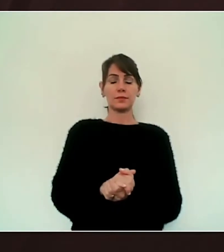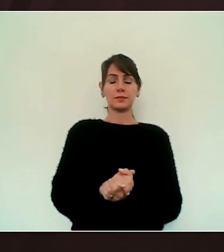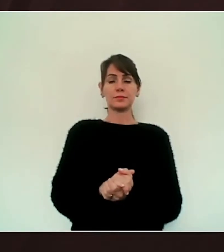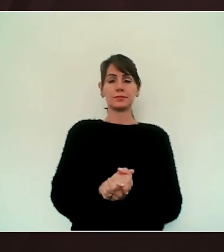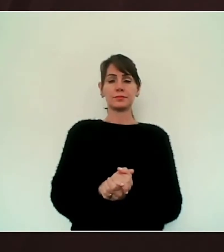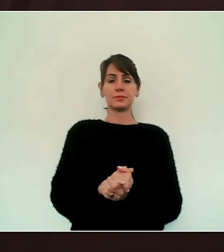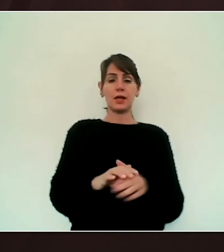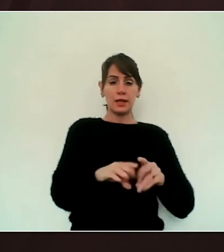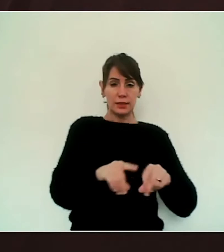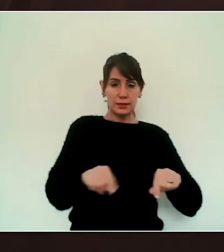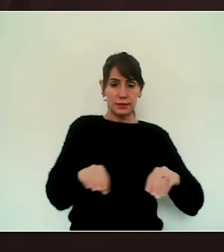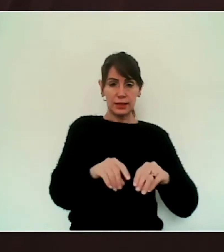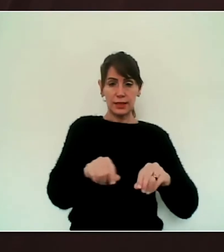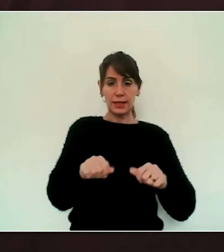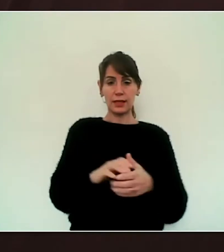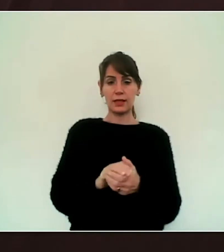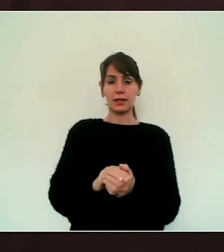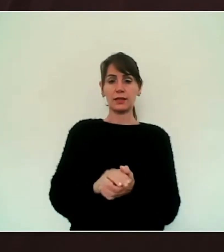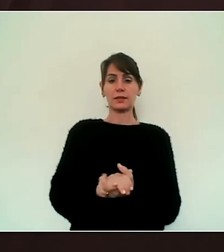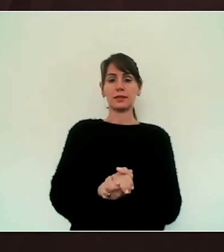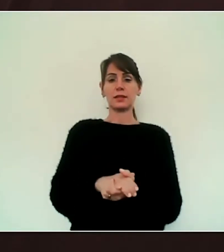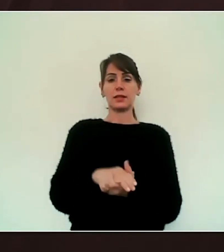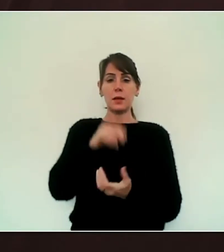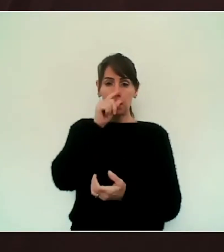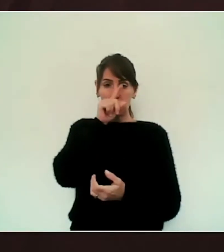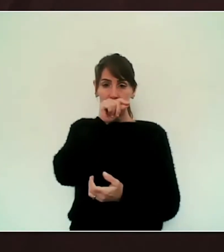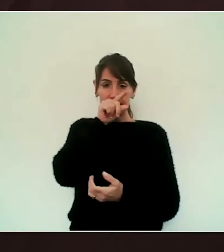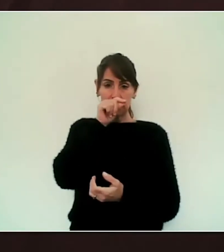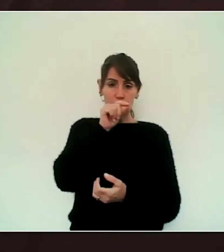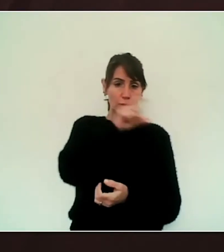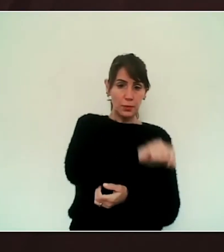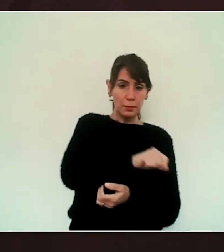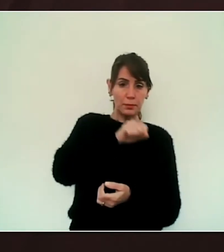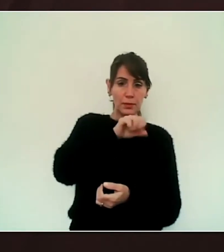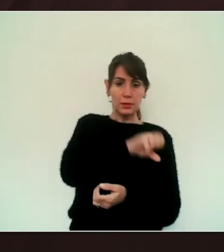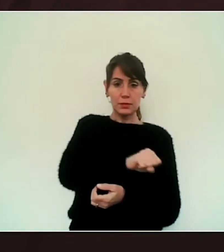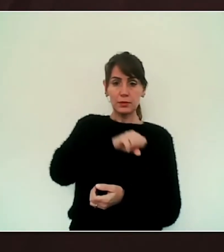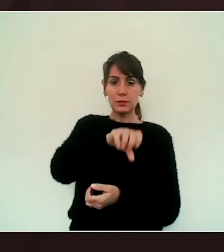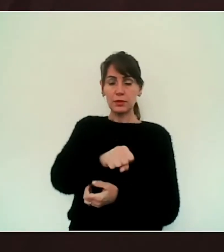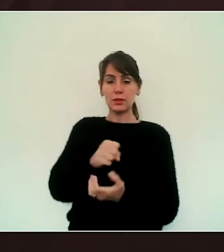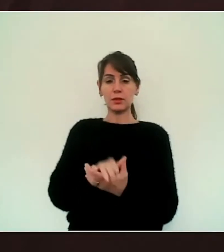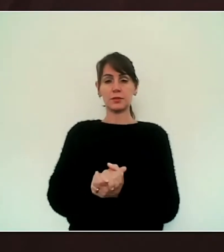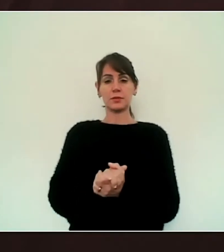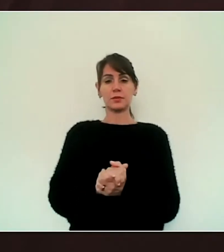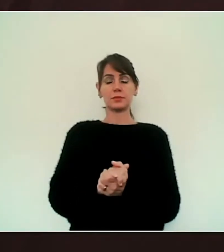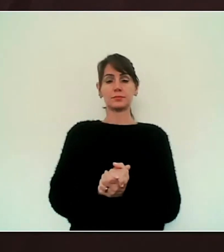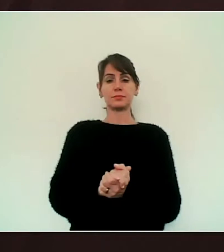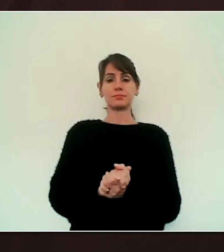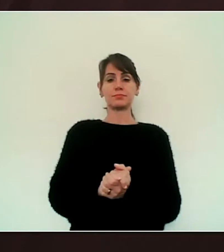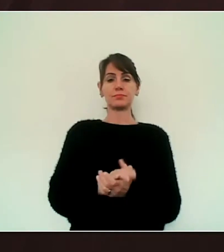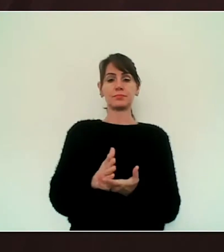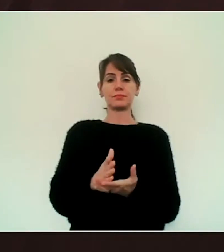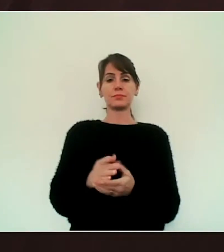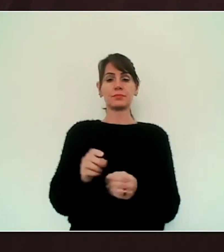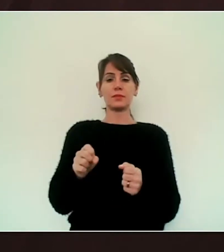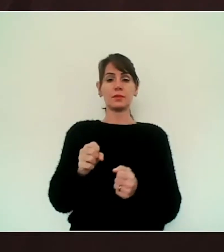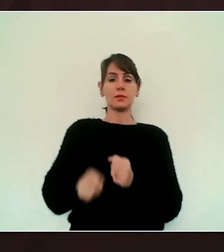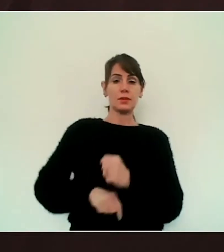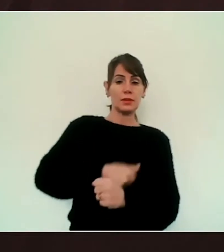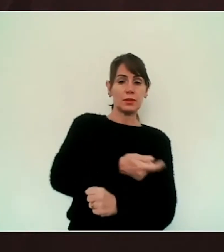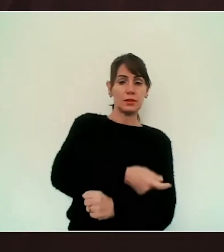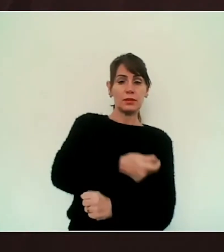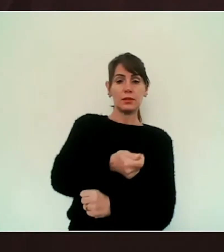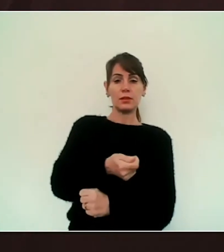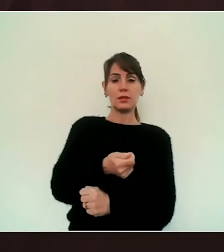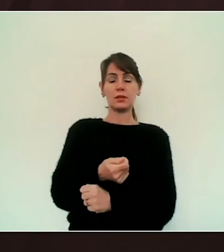o sol a queimou, e porque não tinha raiz, secou-se. Outra caiu entre os espinhos, e os espinhos cresceram, a